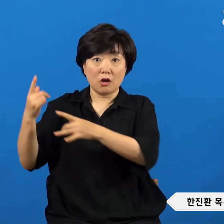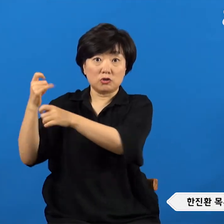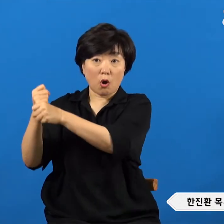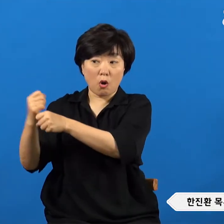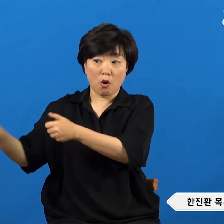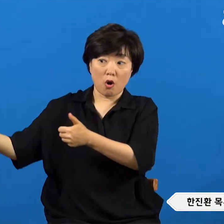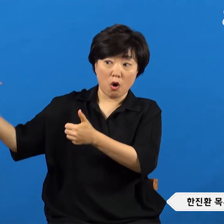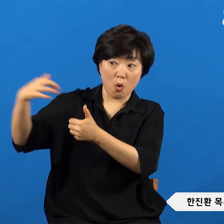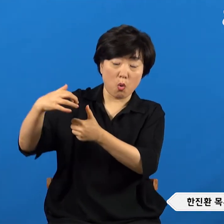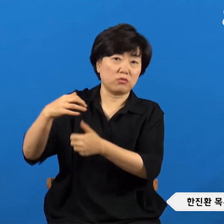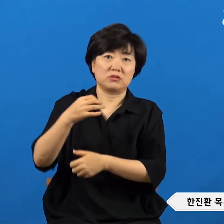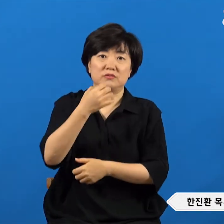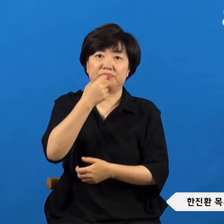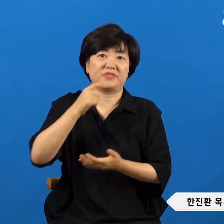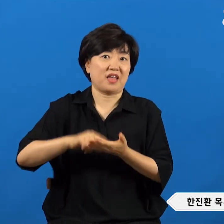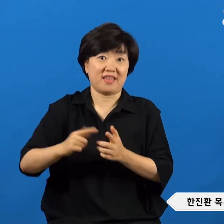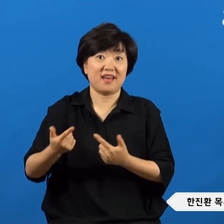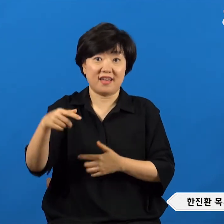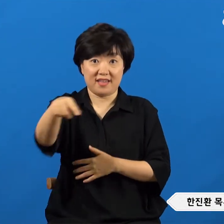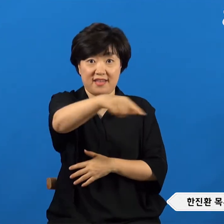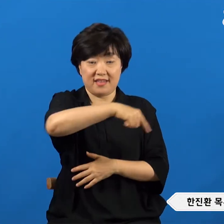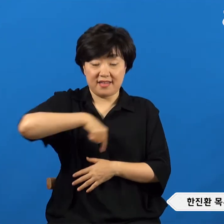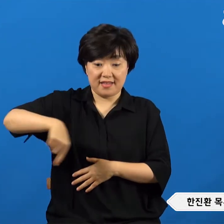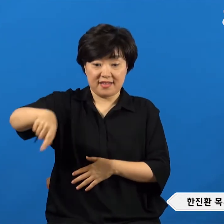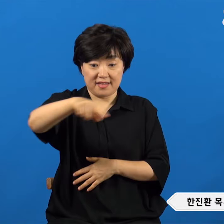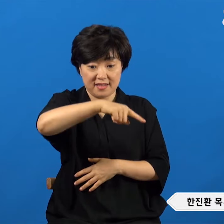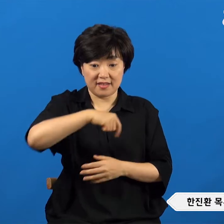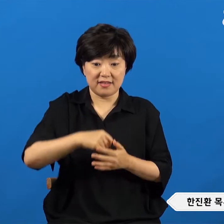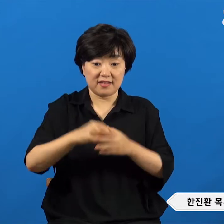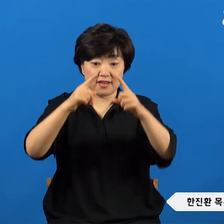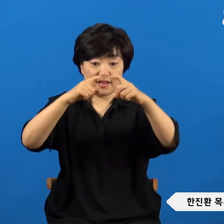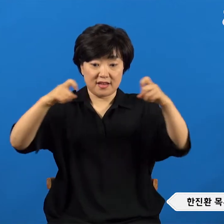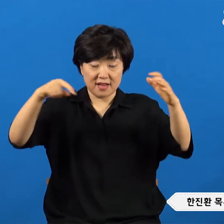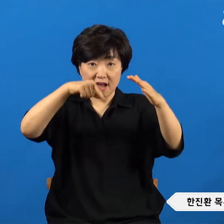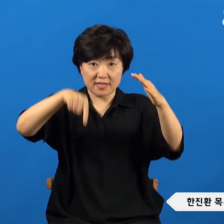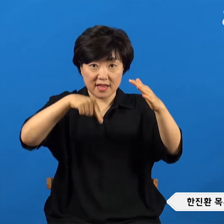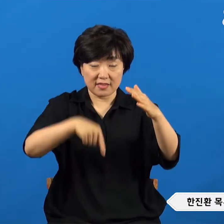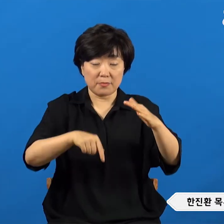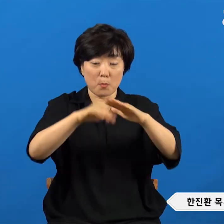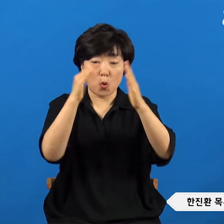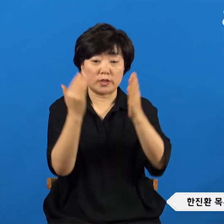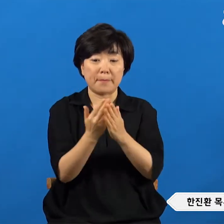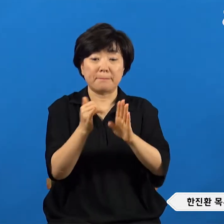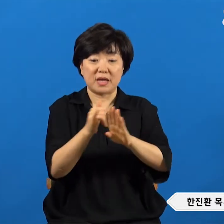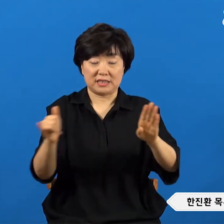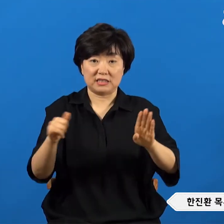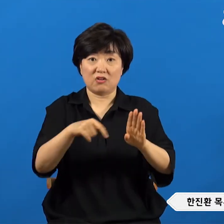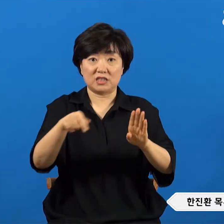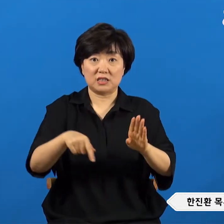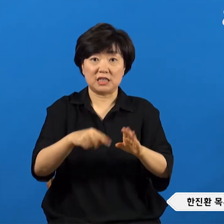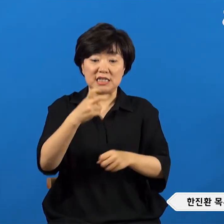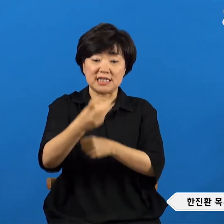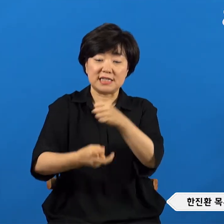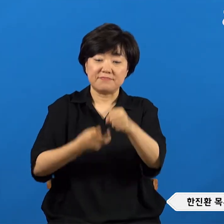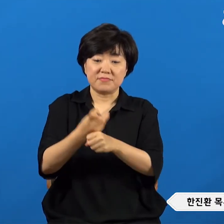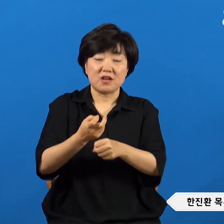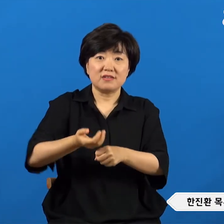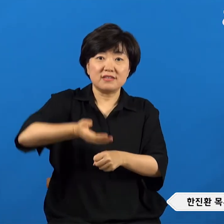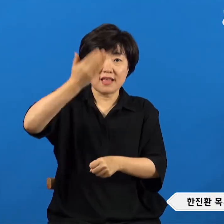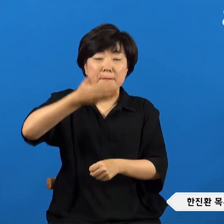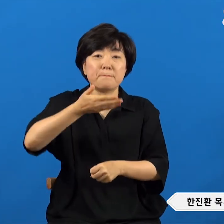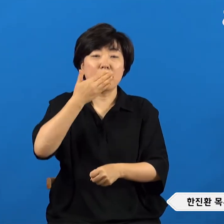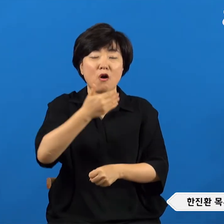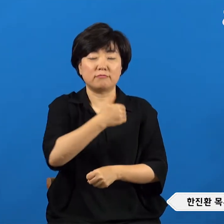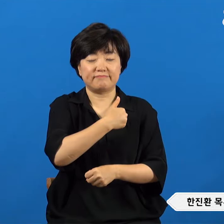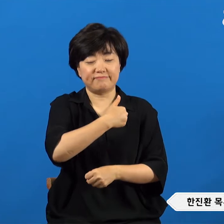쉽지가 않습니다. 뿐만 아니라 성 안에는 모든 백성들이 20년 이상 먹고 살 수 있는